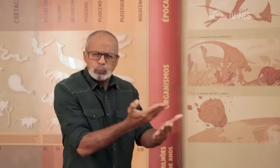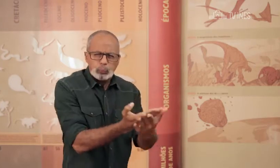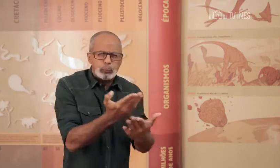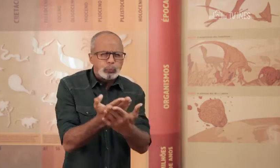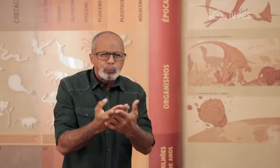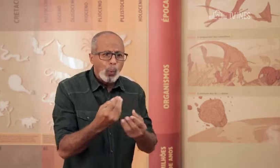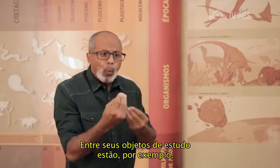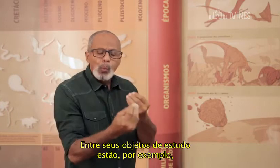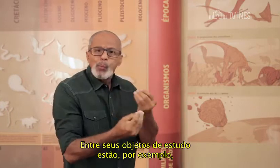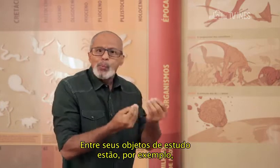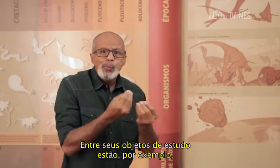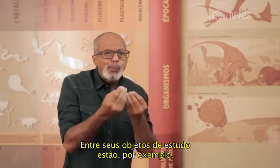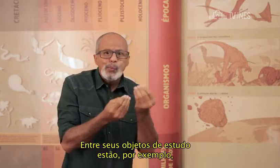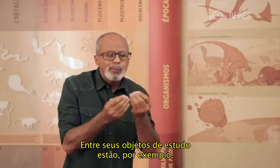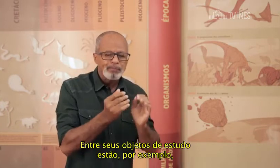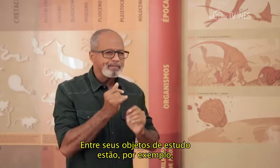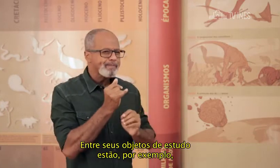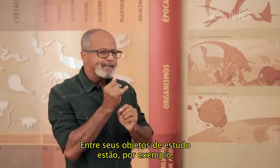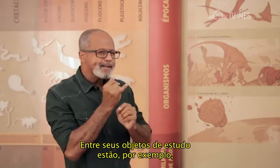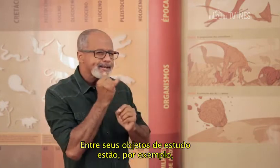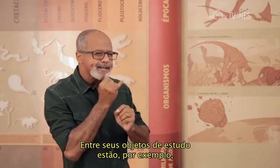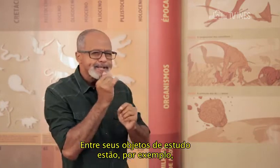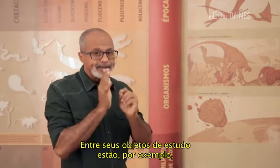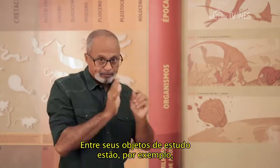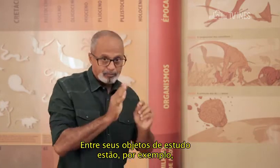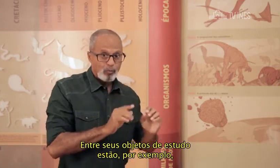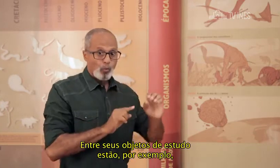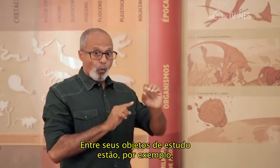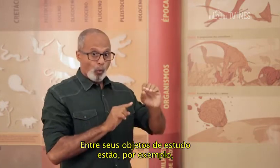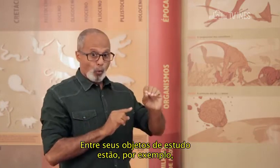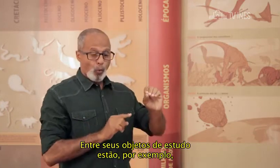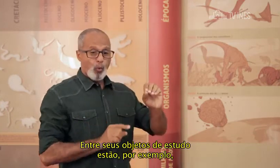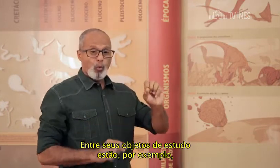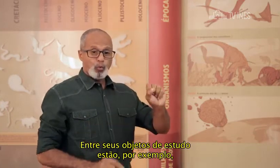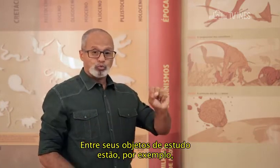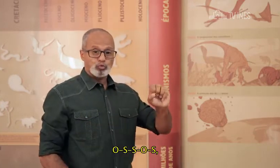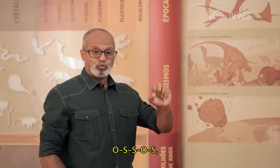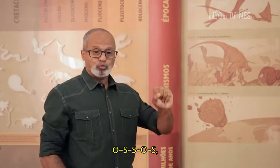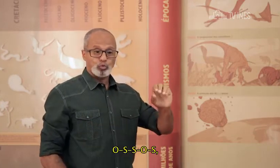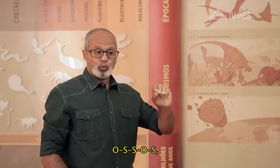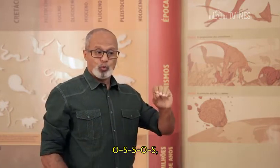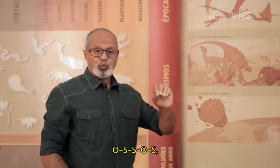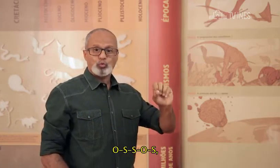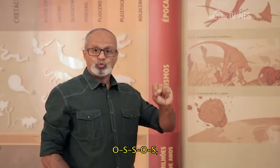Entre seus objetos de estudo estão, por exemplo, ossos.